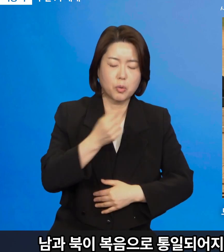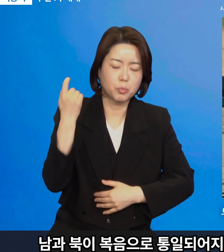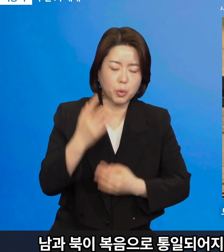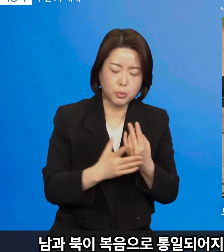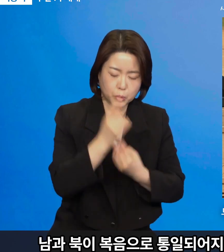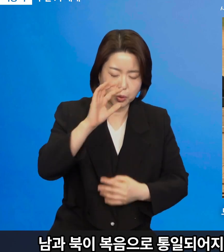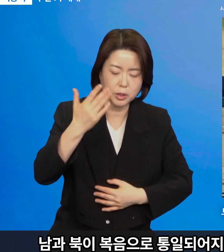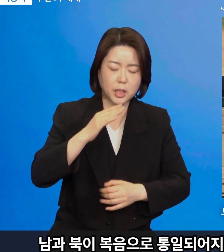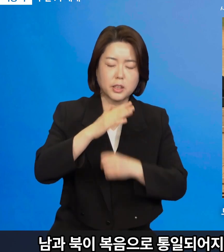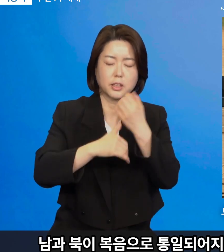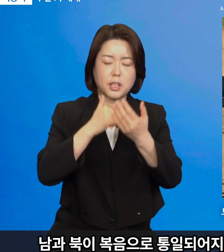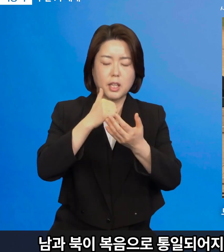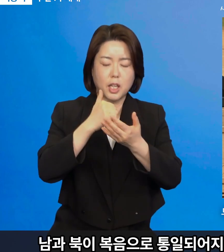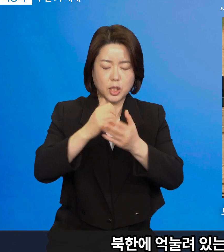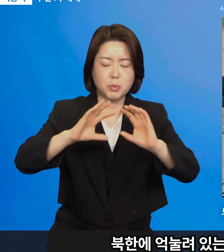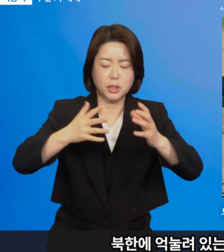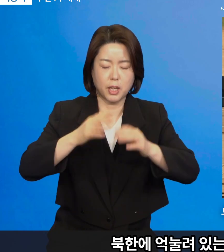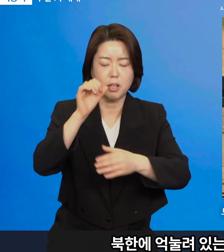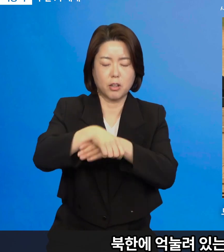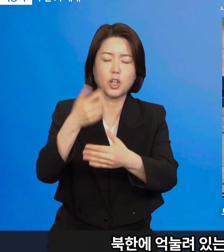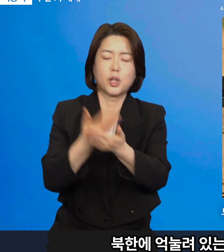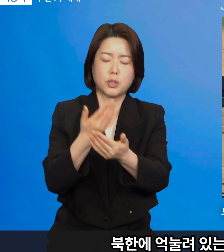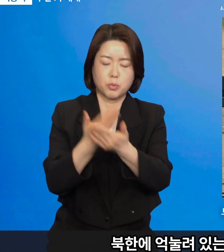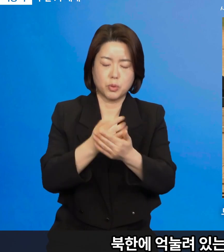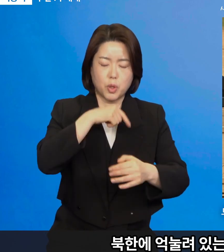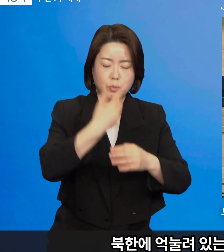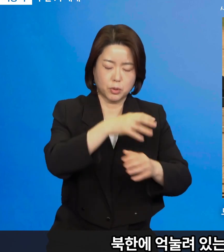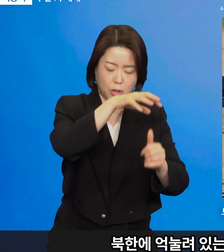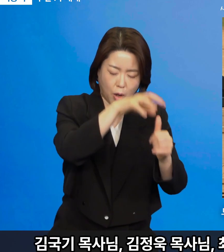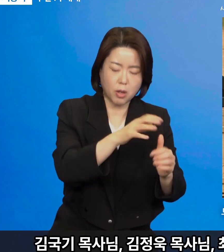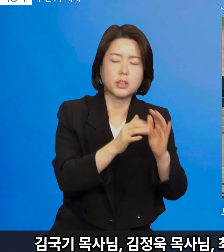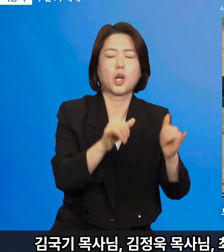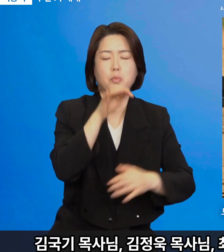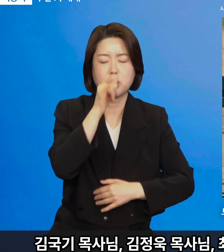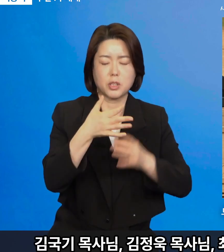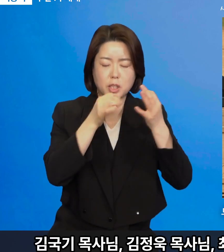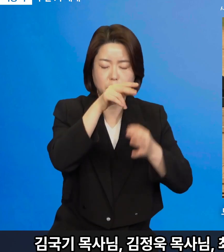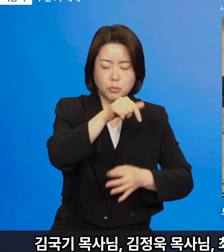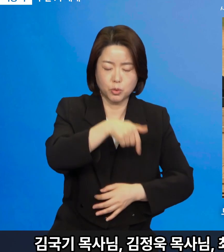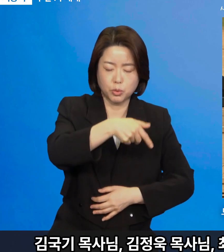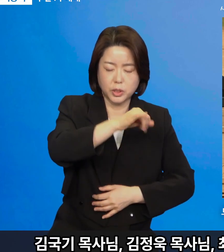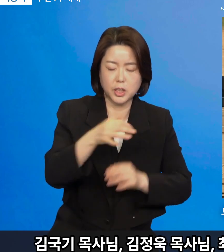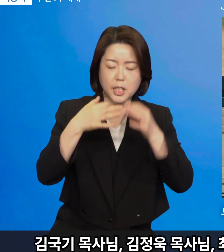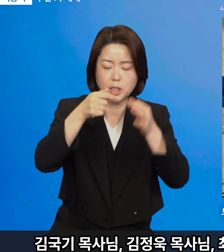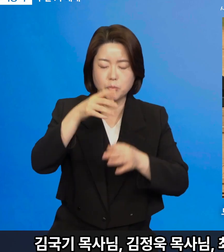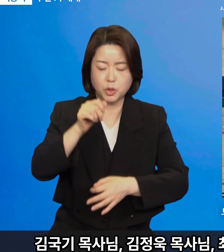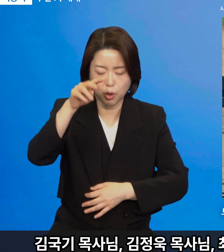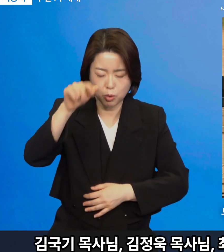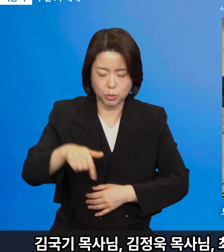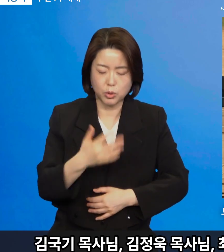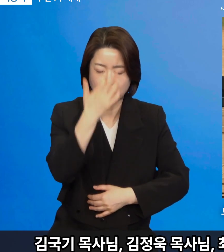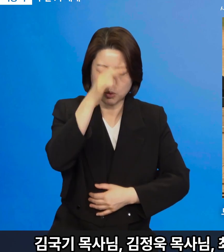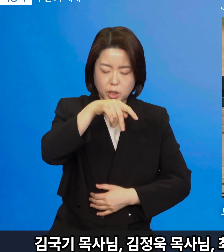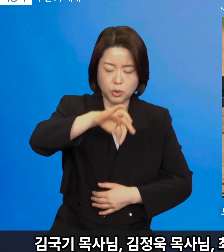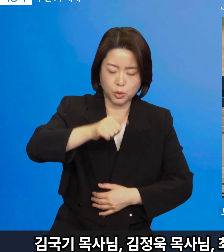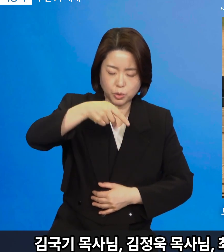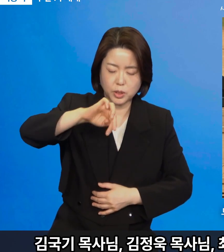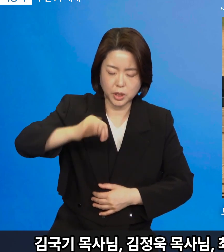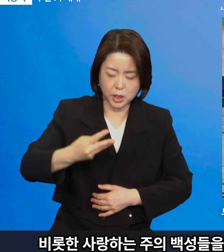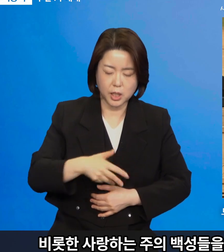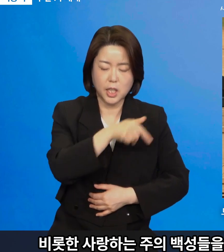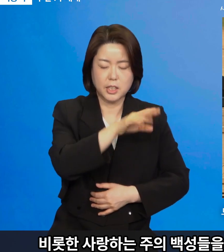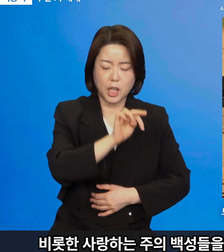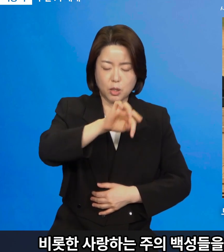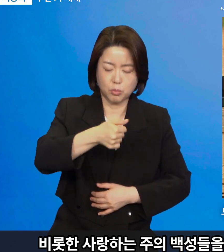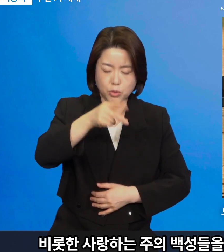나라 허락하여 주시옵소서. 북한에 억눌려 있는 사람들이 있습니다. 김국김 목사님, 김정국 목사님, 최충길 선교사님과 장문석